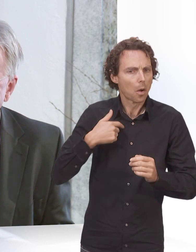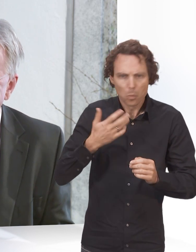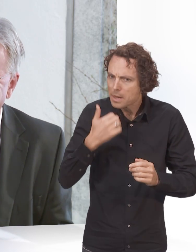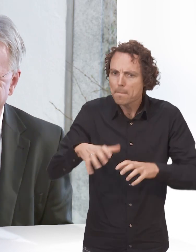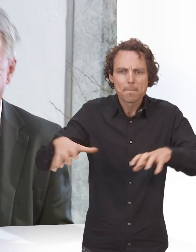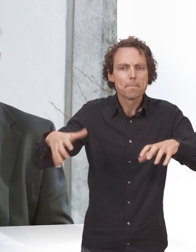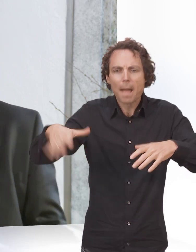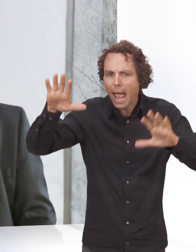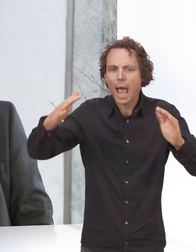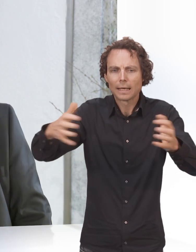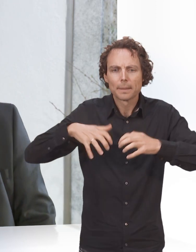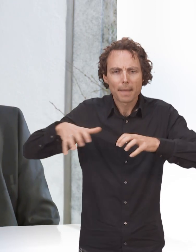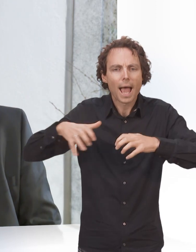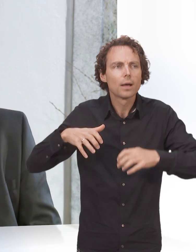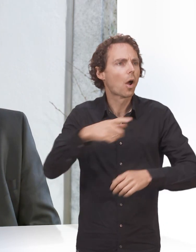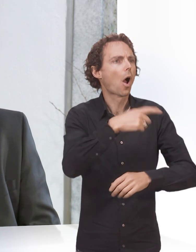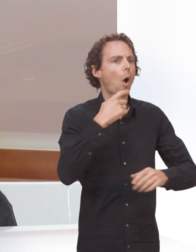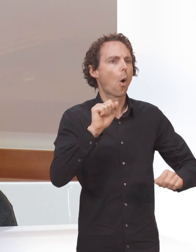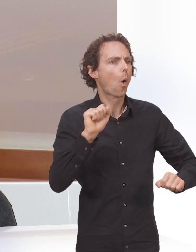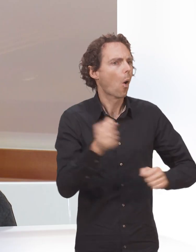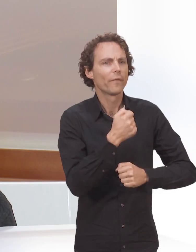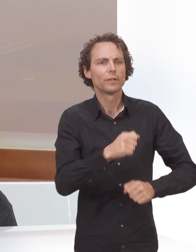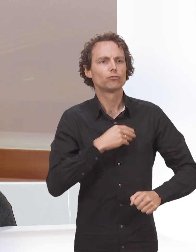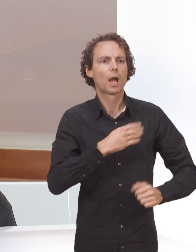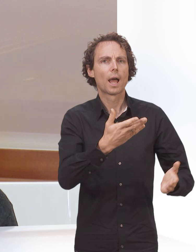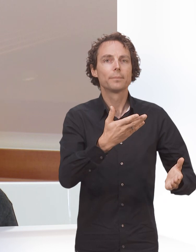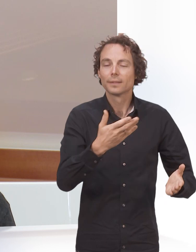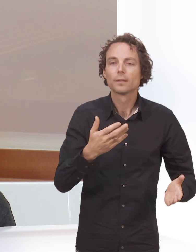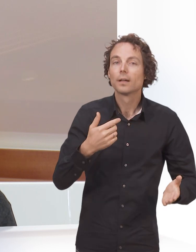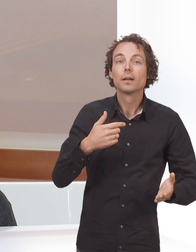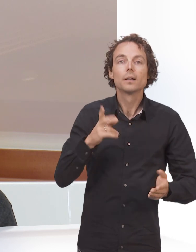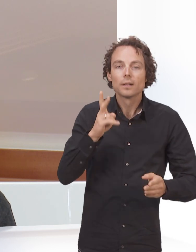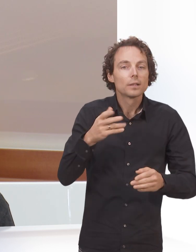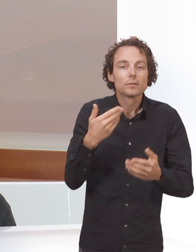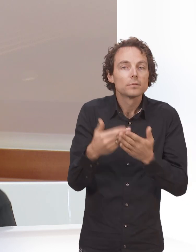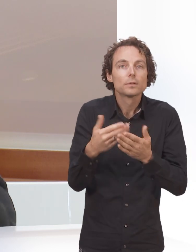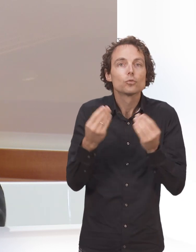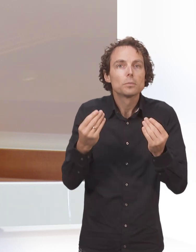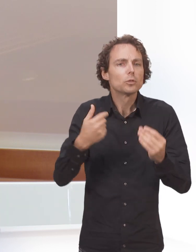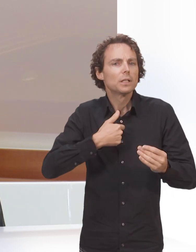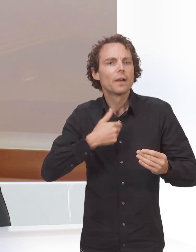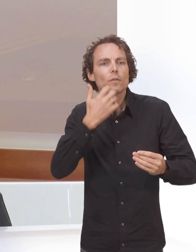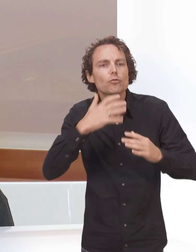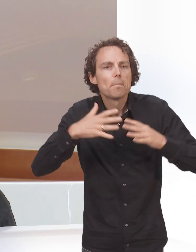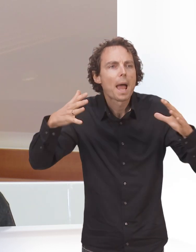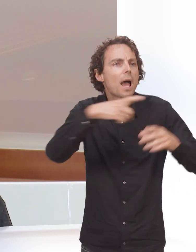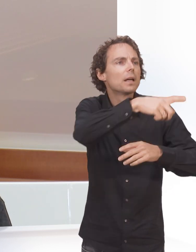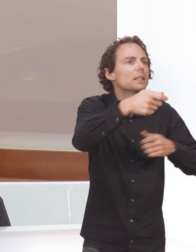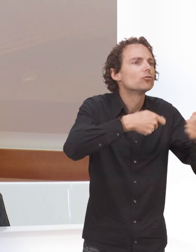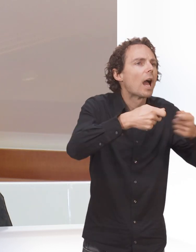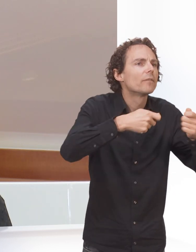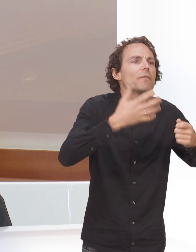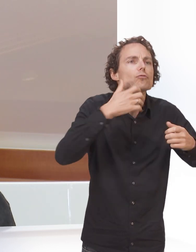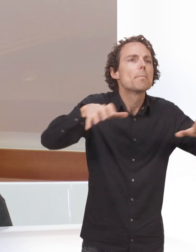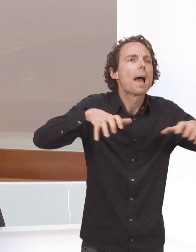ich, ja, vollkommen richtig, ist unverschämt. Aber das ist doch unser Prinzip, wir wollen doch eben alle mehr. Die Geschäfte wollen mehr, Sie wollen mehr, wir